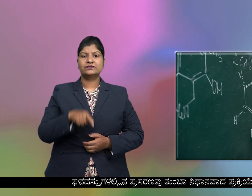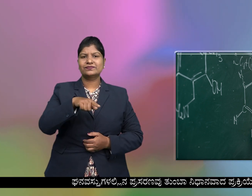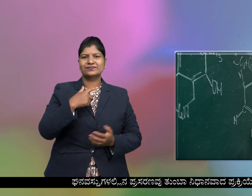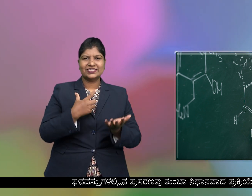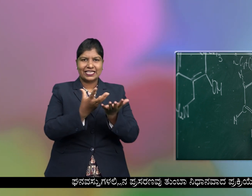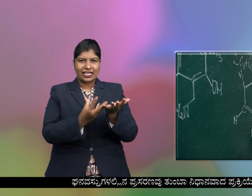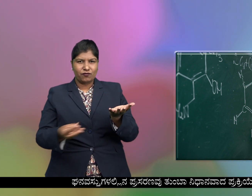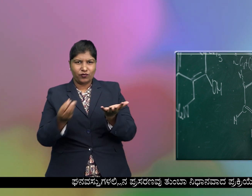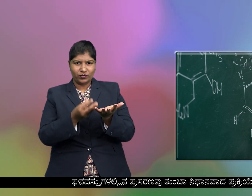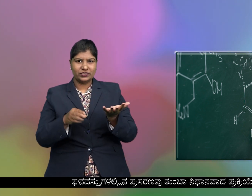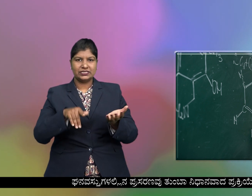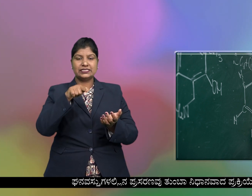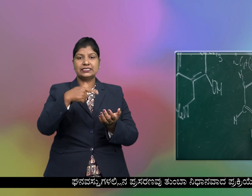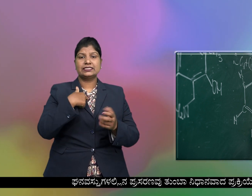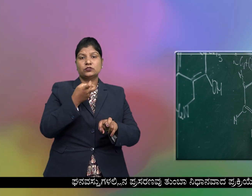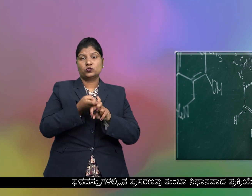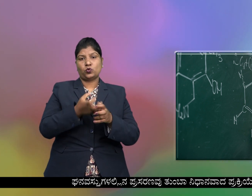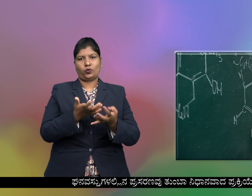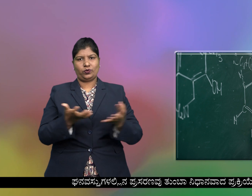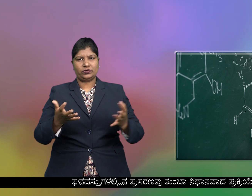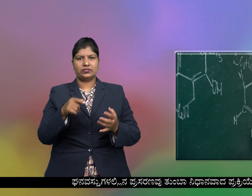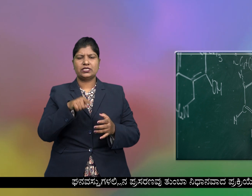ಘನವಸ್ತುಗಳಲ್ಲಿನ ಪ್ರಸರಣವು ತುಂಬಾ ನಿಧಾನವಾದ ಪ್ರಕ್ರಿಯೆಯಾಗಿದೆ.